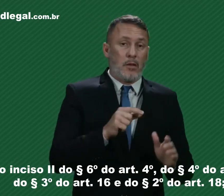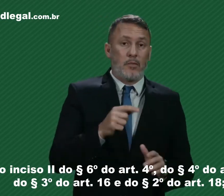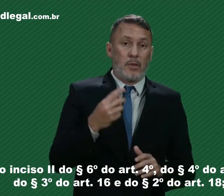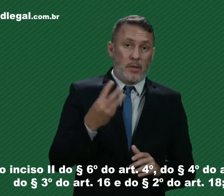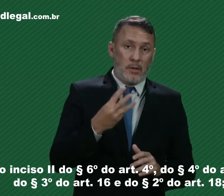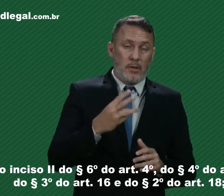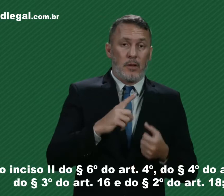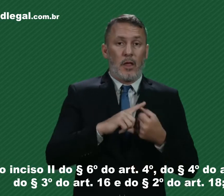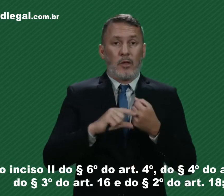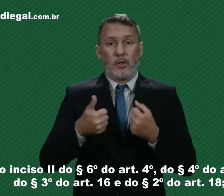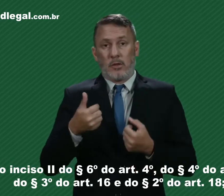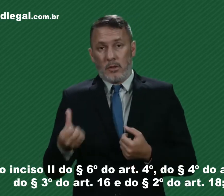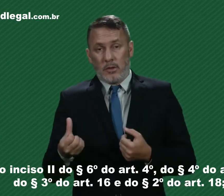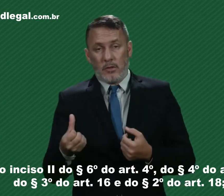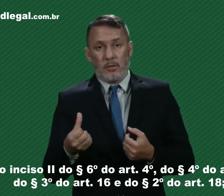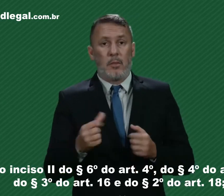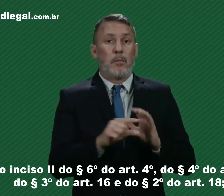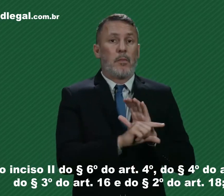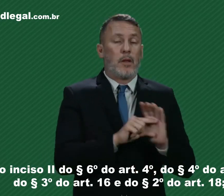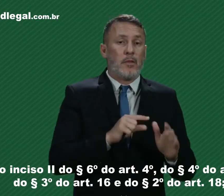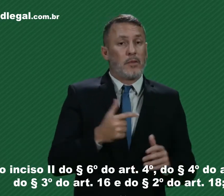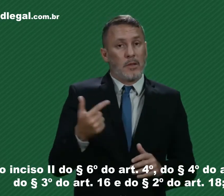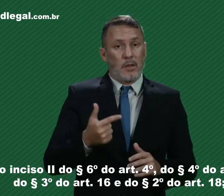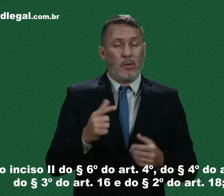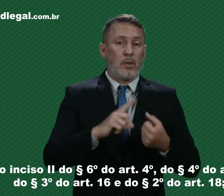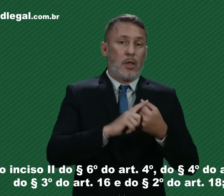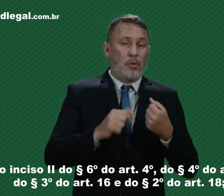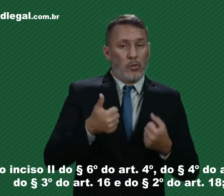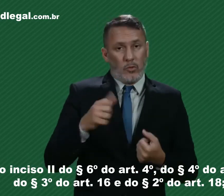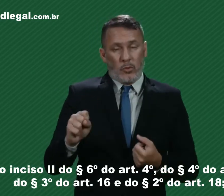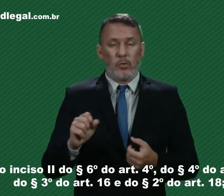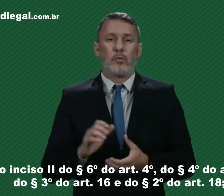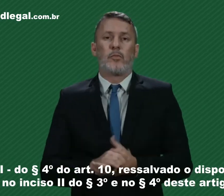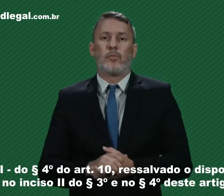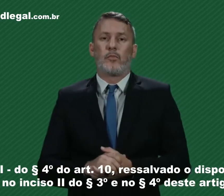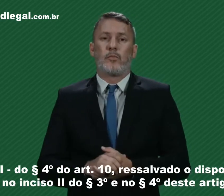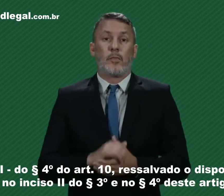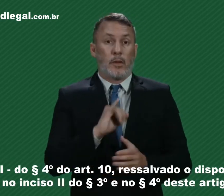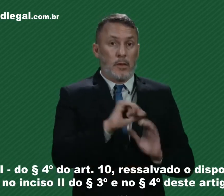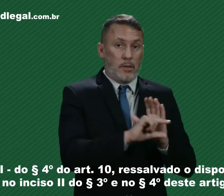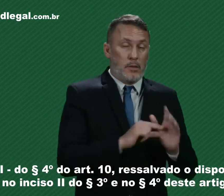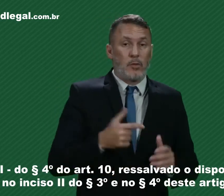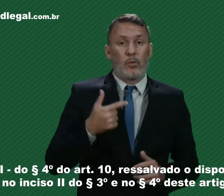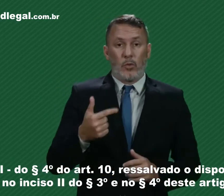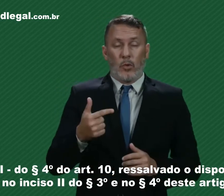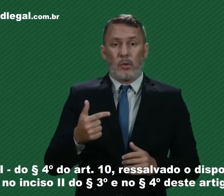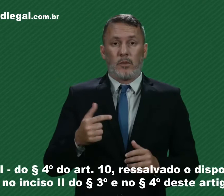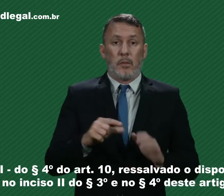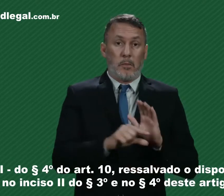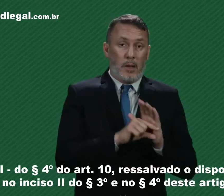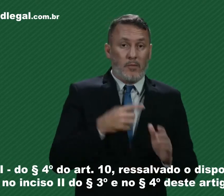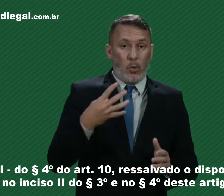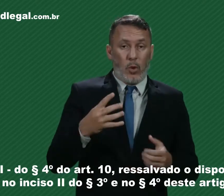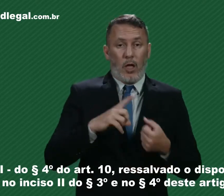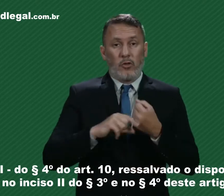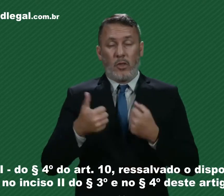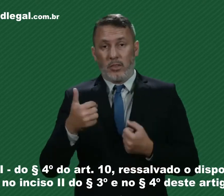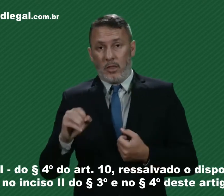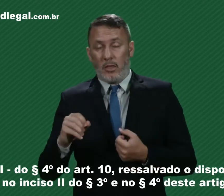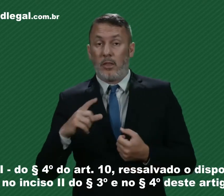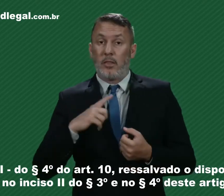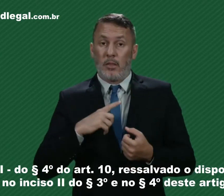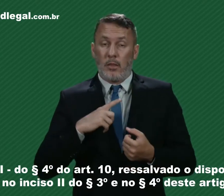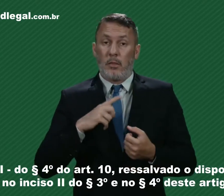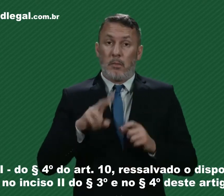parágrafo 3º do artigo 16 e do parágrafo 2º do artigo 18. Inciso 2. Do parágrafo 4º do artigo